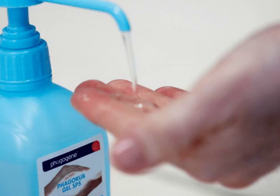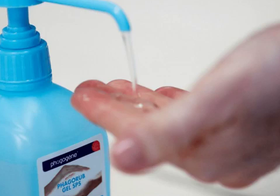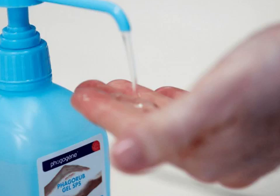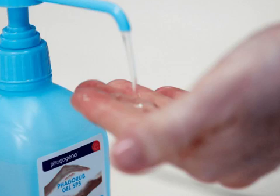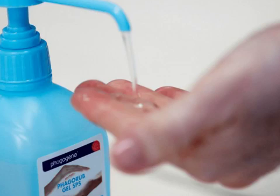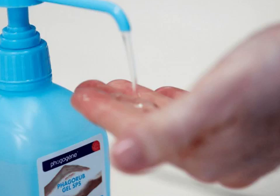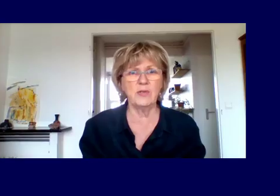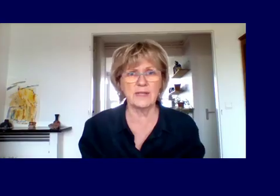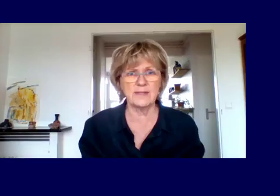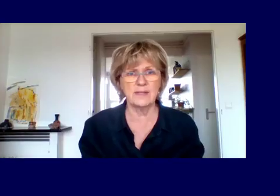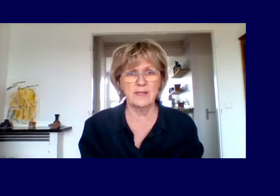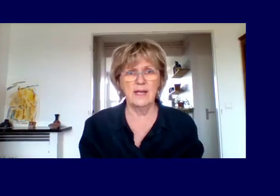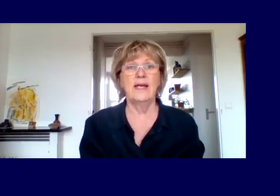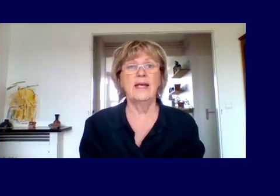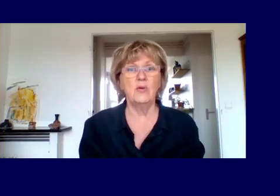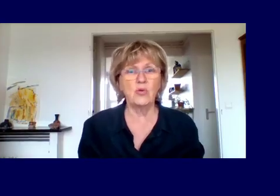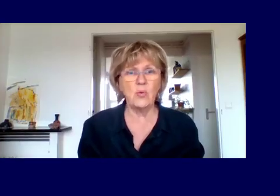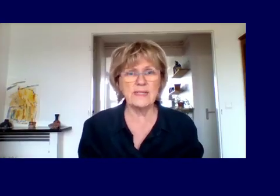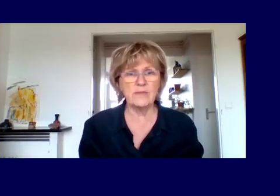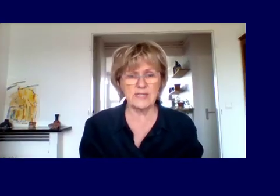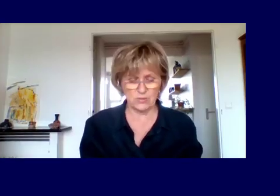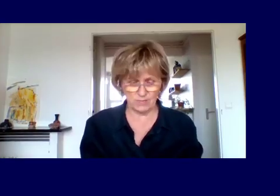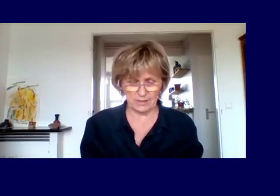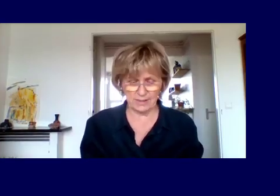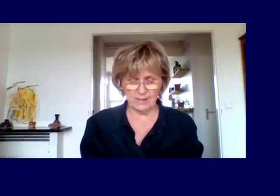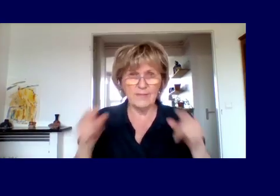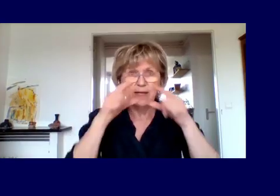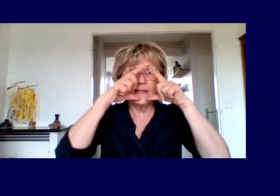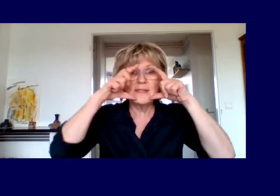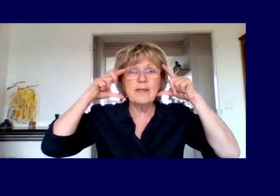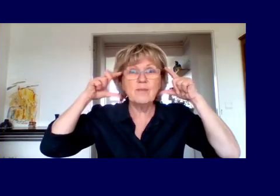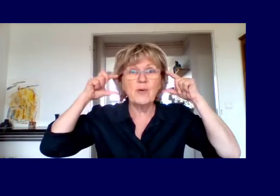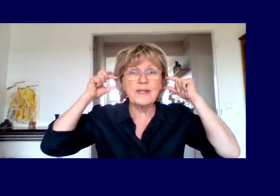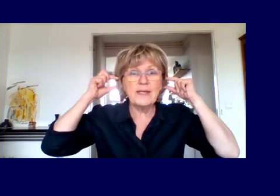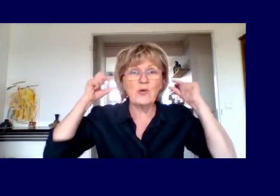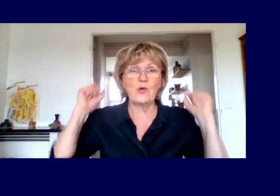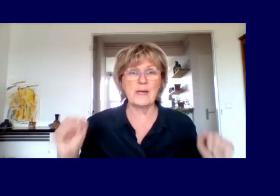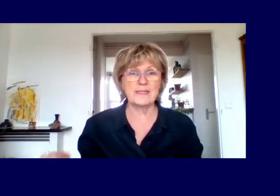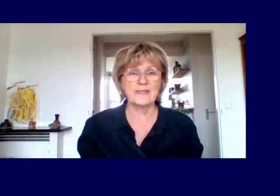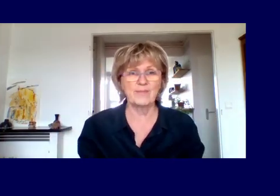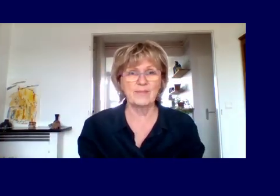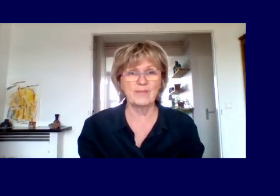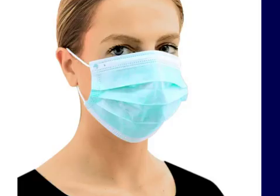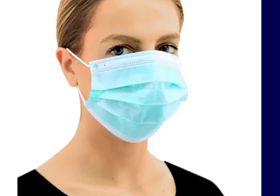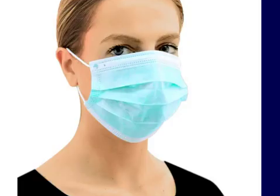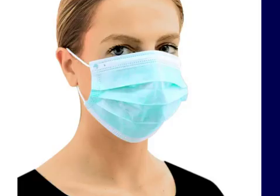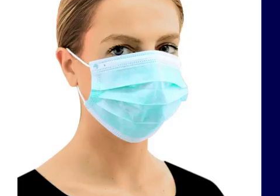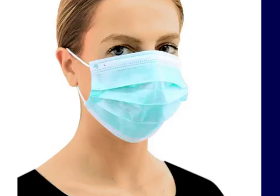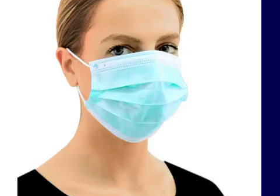achète dans les commerces et le troisième gestes barrière s'est porté le masque porté le